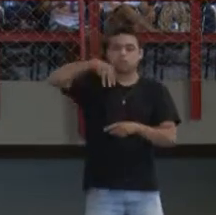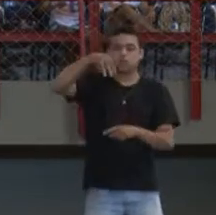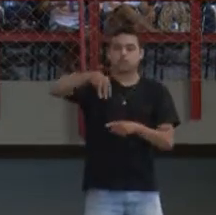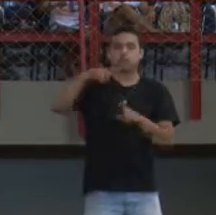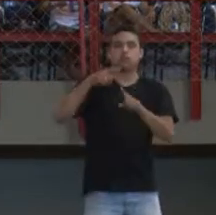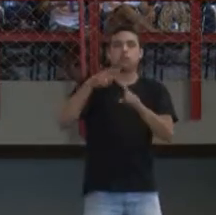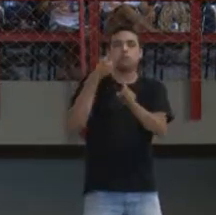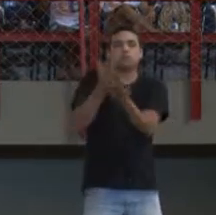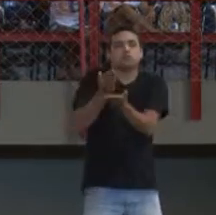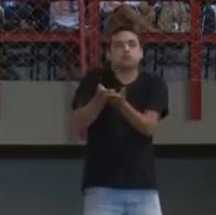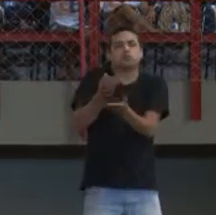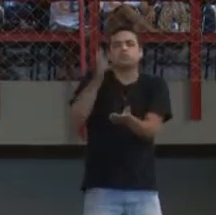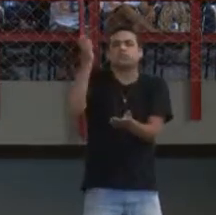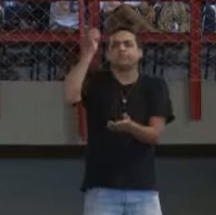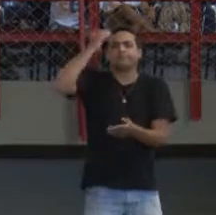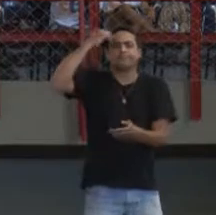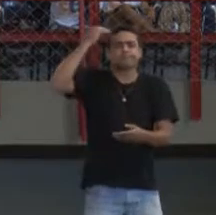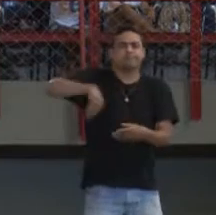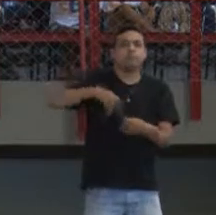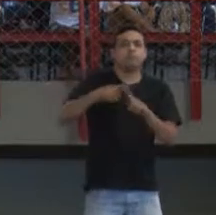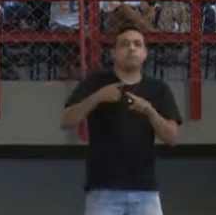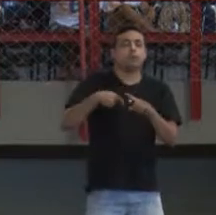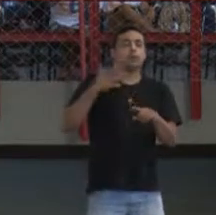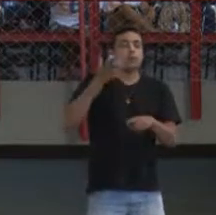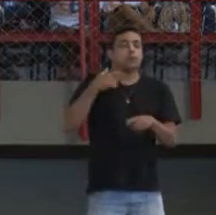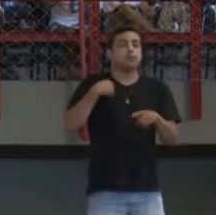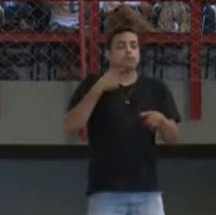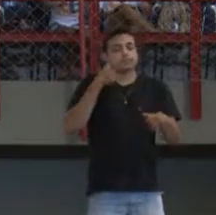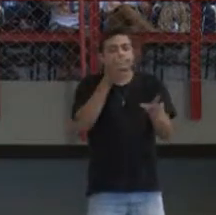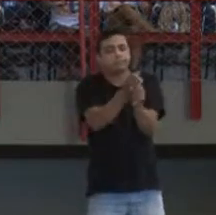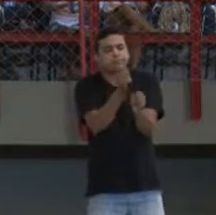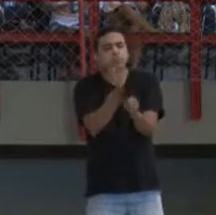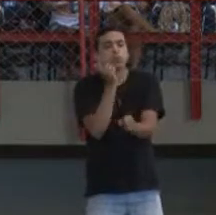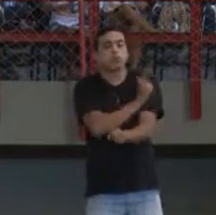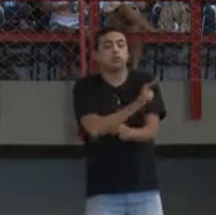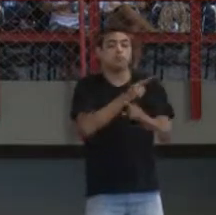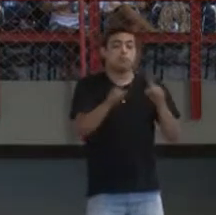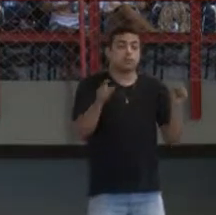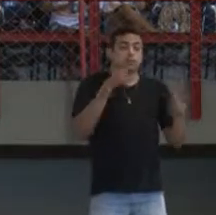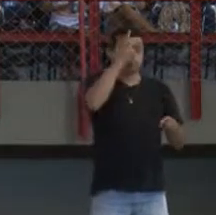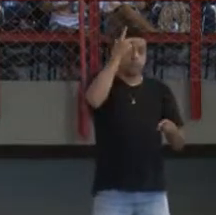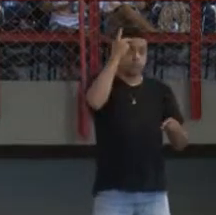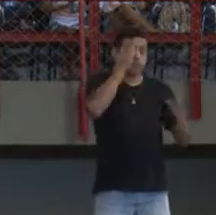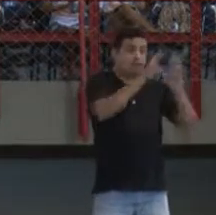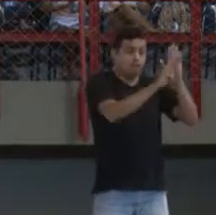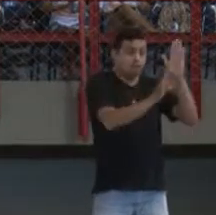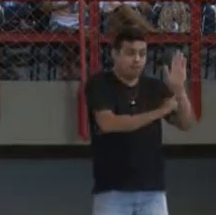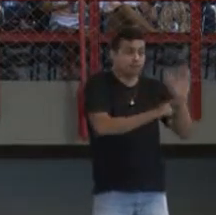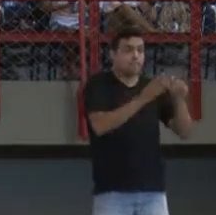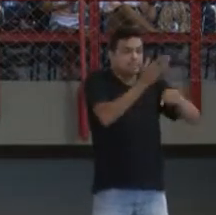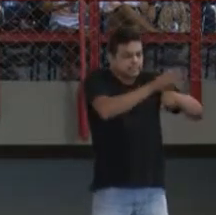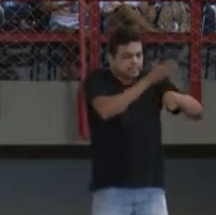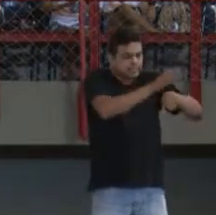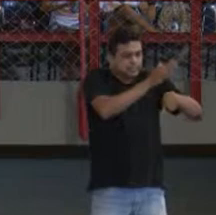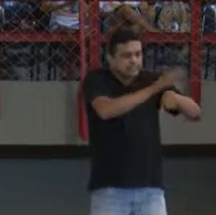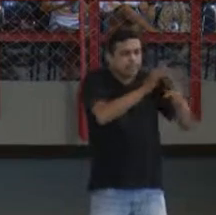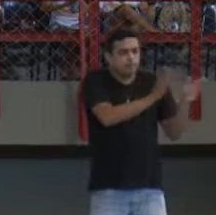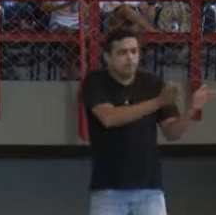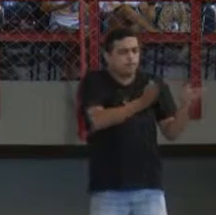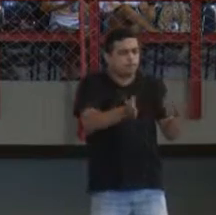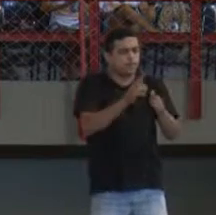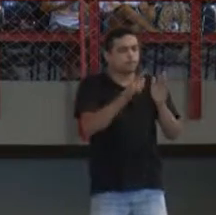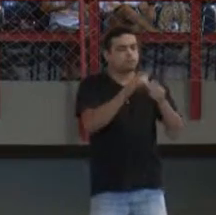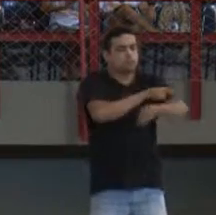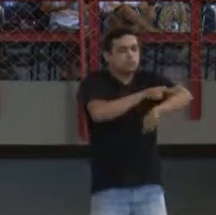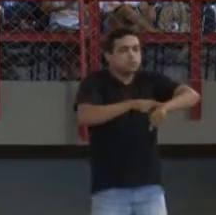isso mesmo ele não estuda, porque ele é bom quando ele quer, ele vai lá e consegue. Mas a disciplina, ela é fundamental para você ter êxito. Então a educação